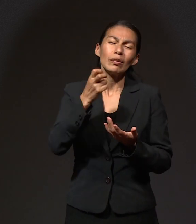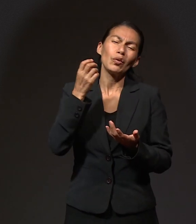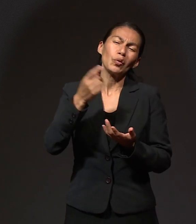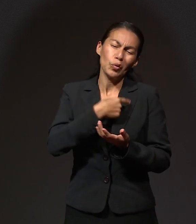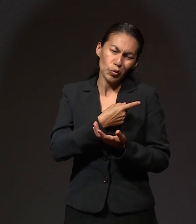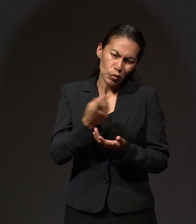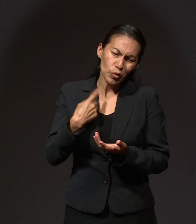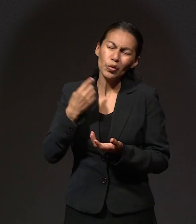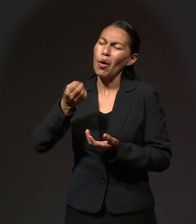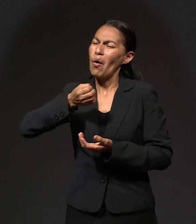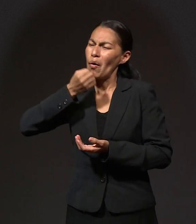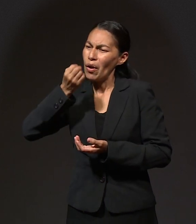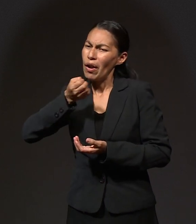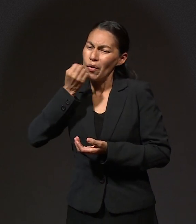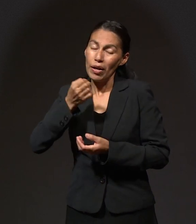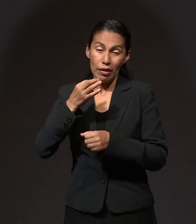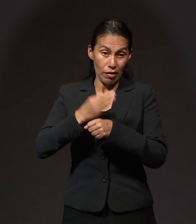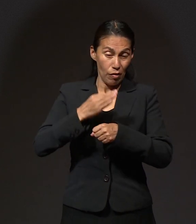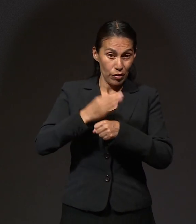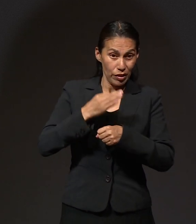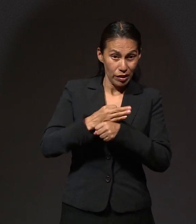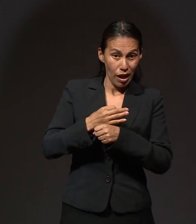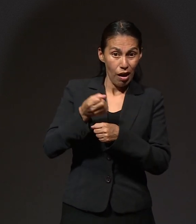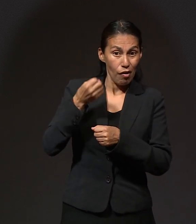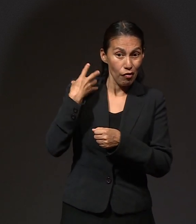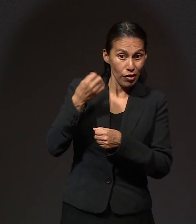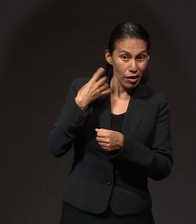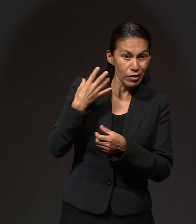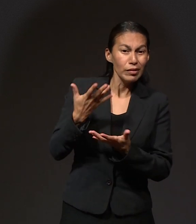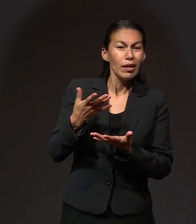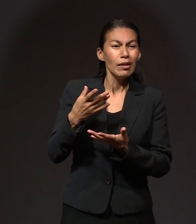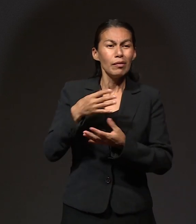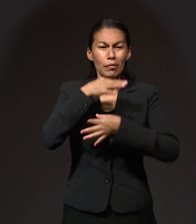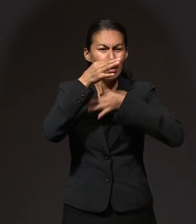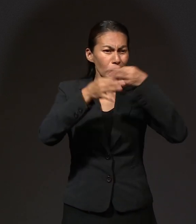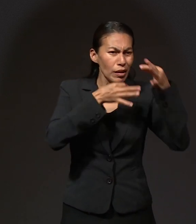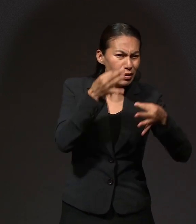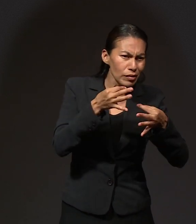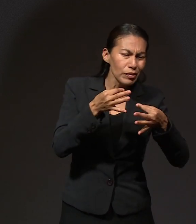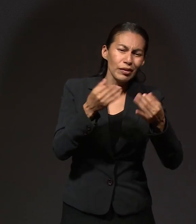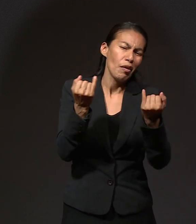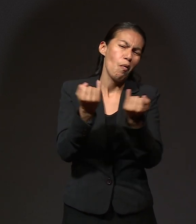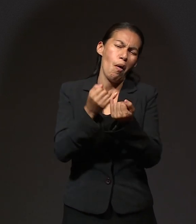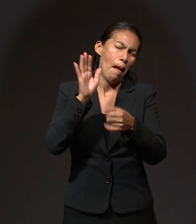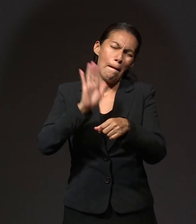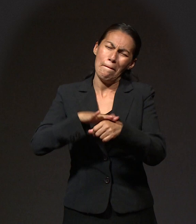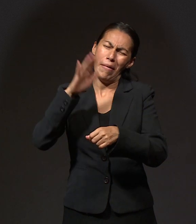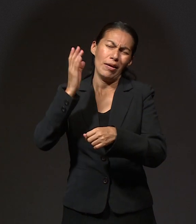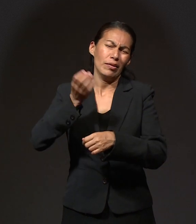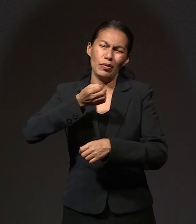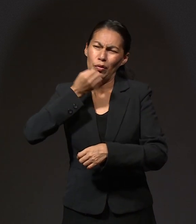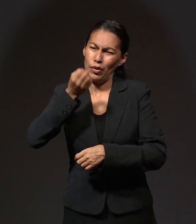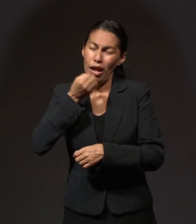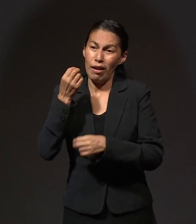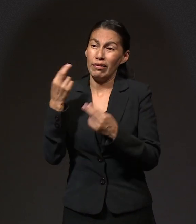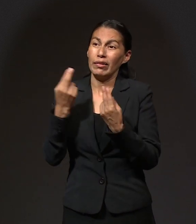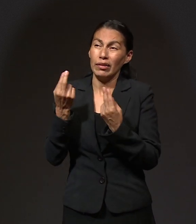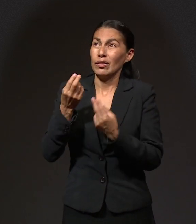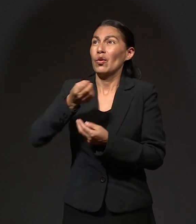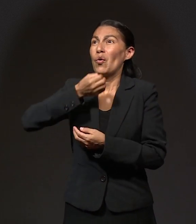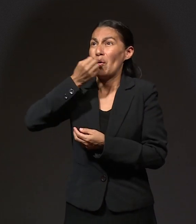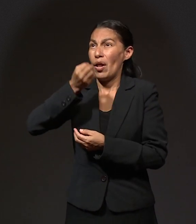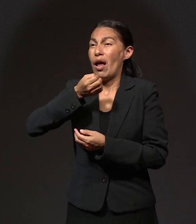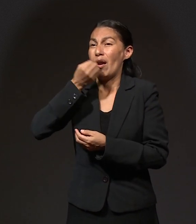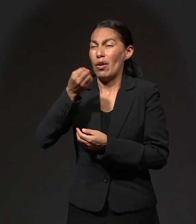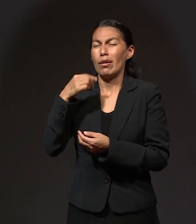Así que se ha creado esto como un hábito, y mucho más ahora que estoy en campaña de evangelismo, sin la oración no es nada. Es el motor que está detrás de todo